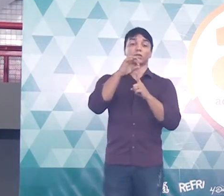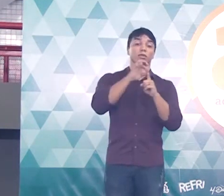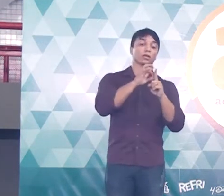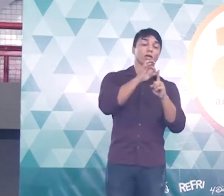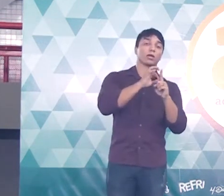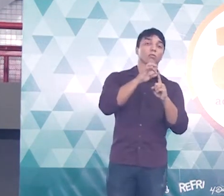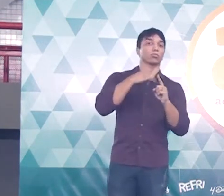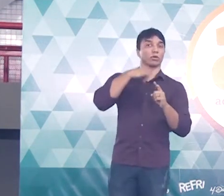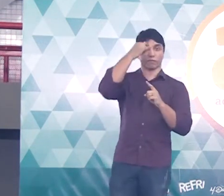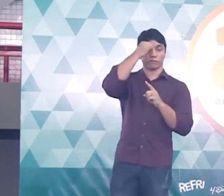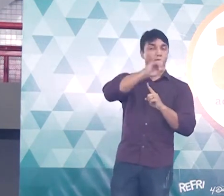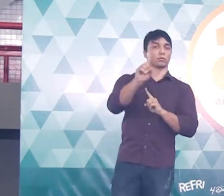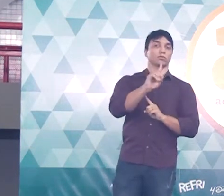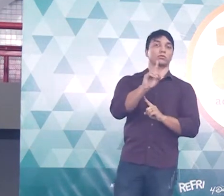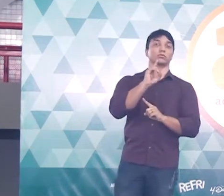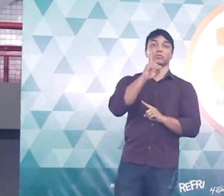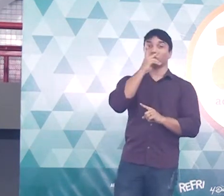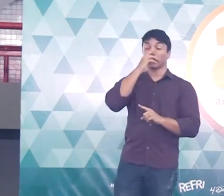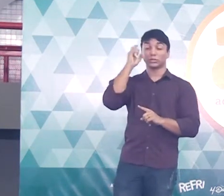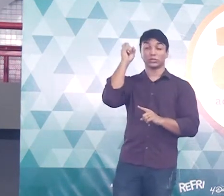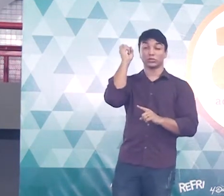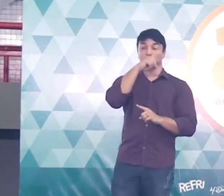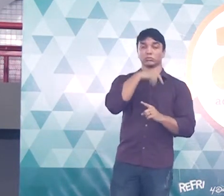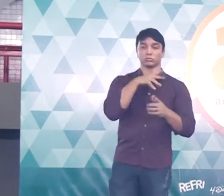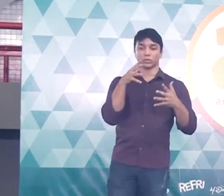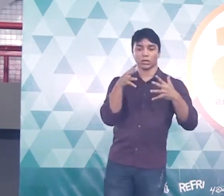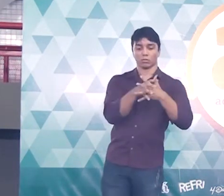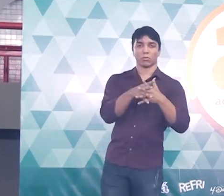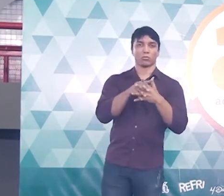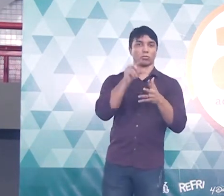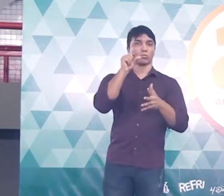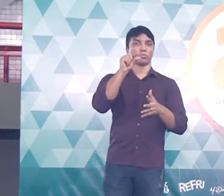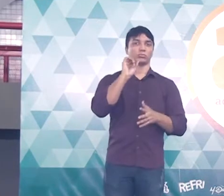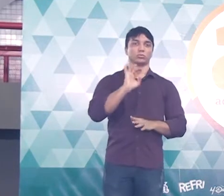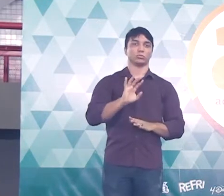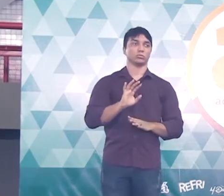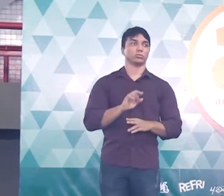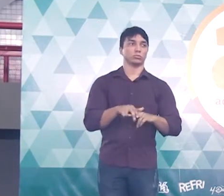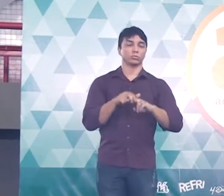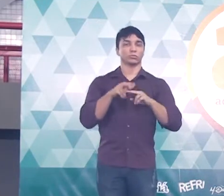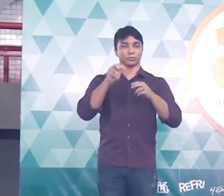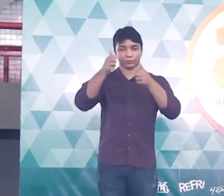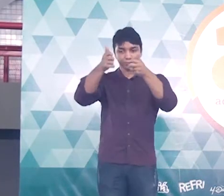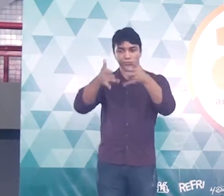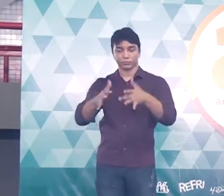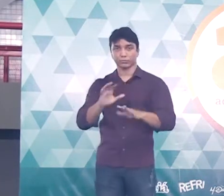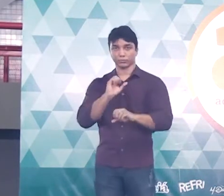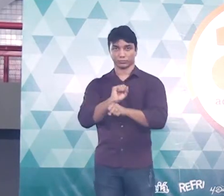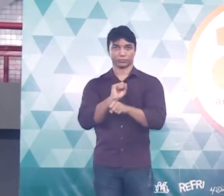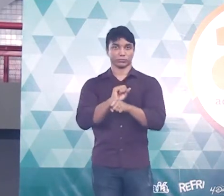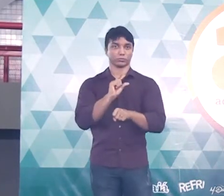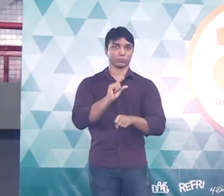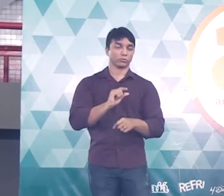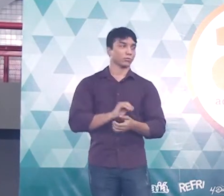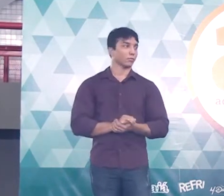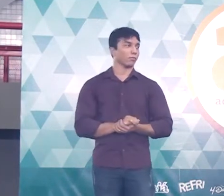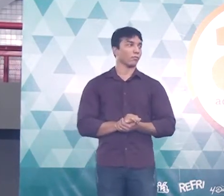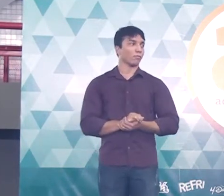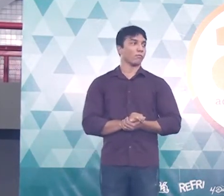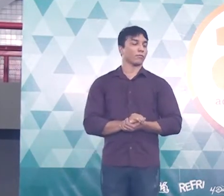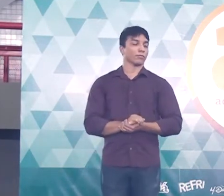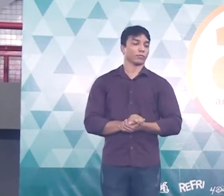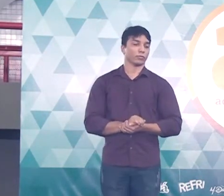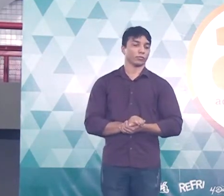térmico, ele não evita, ele dificulta essa passagem. Certo? Então a gente vai já comentar quando chegar em condução.